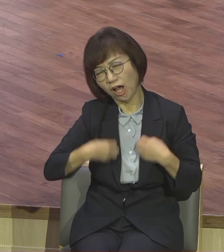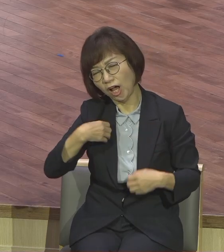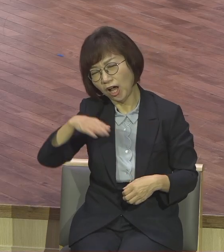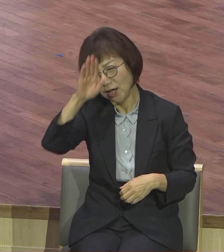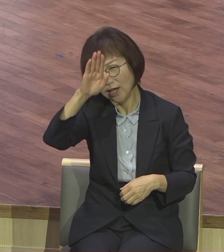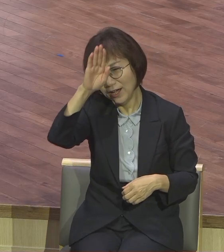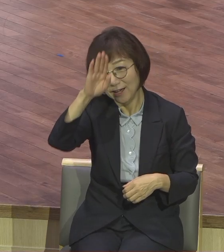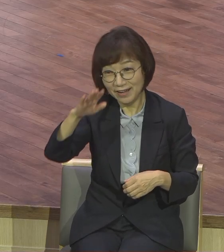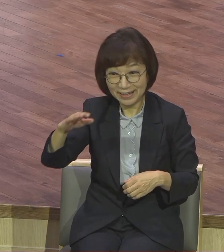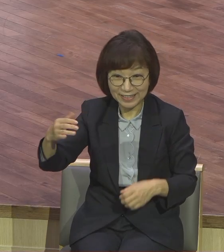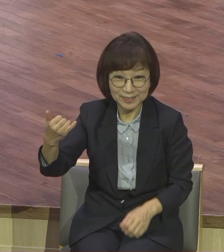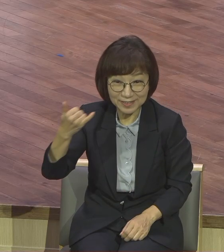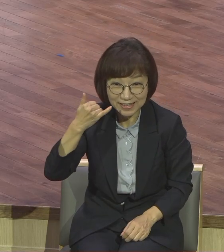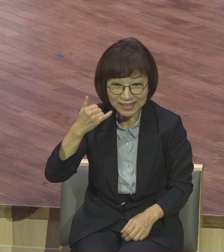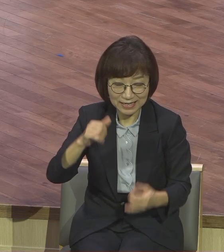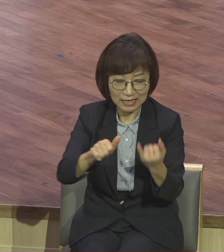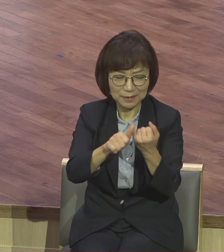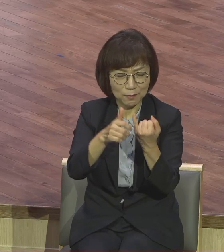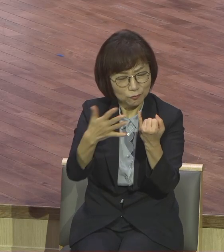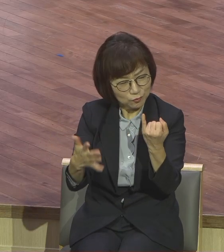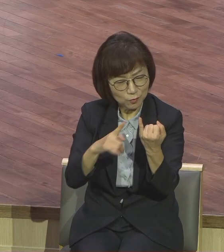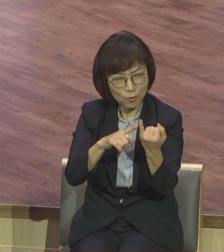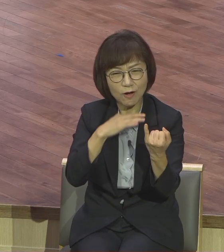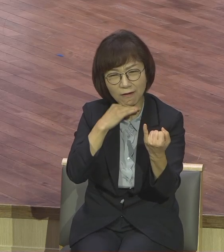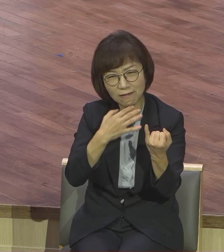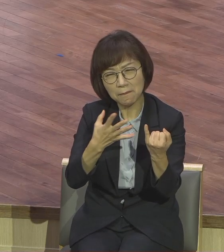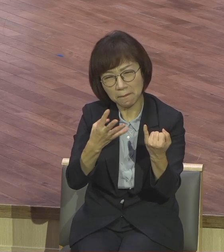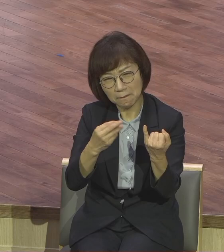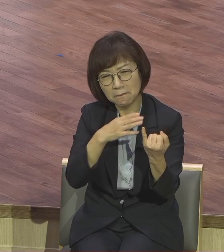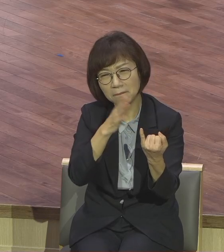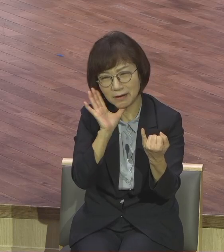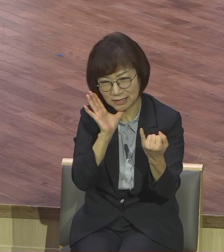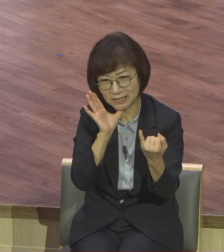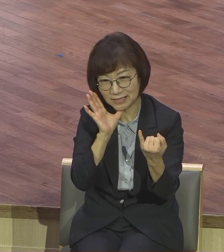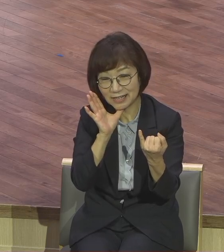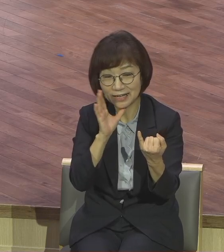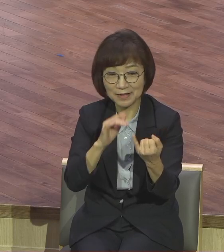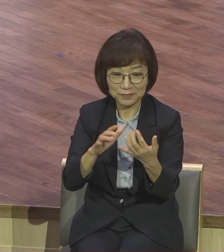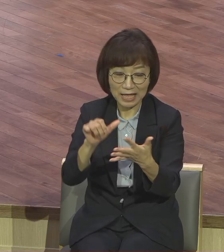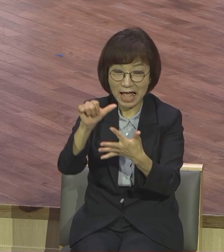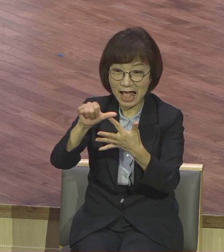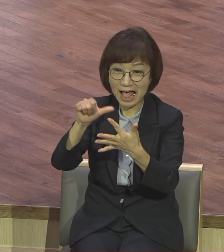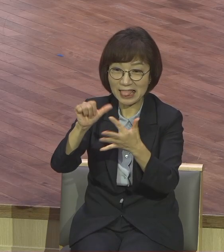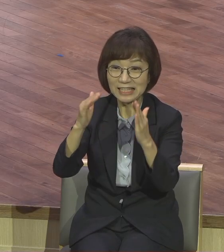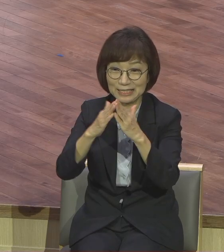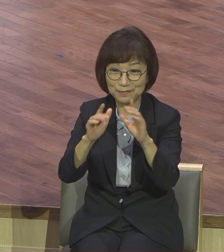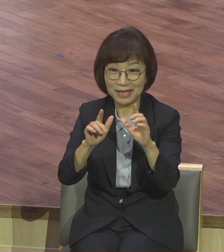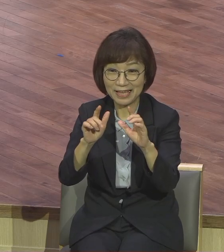물론 이해해야 되는데 남편 죽고 뭐 다니까 자식 둘째 아들 집에 있다 그러면서